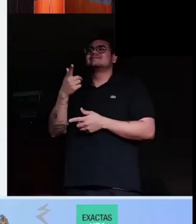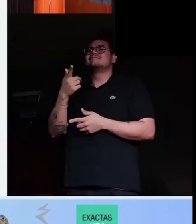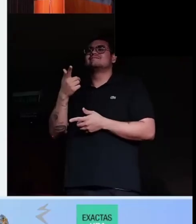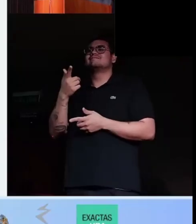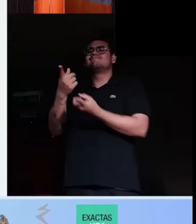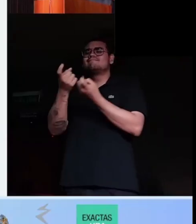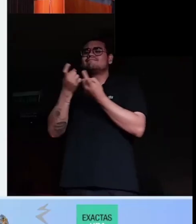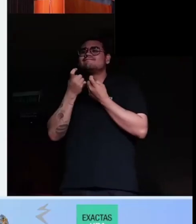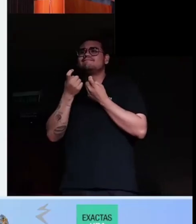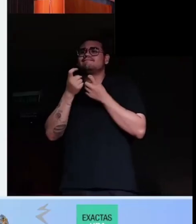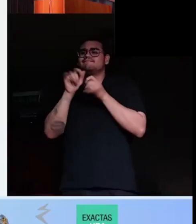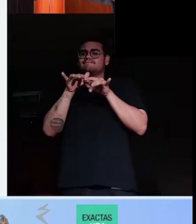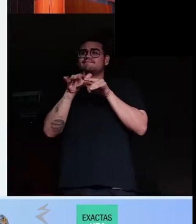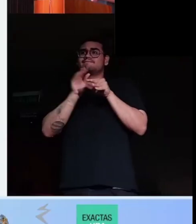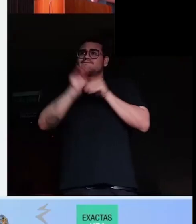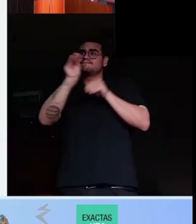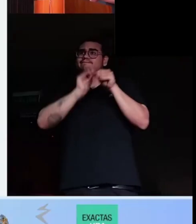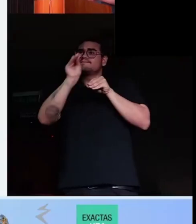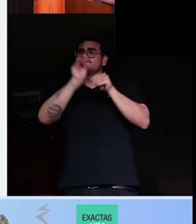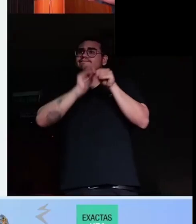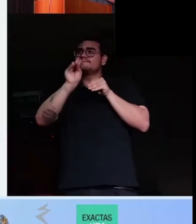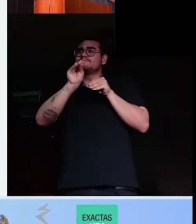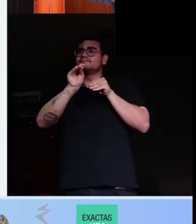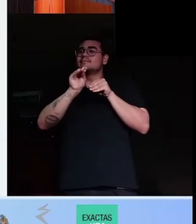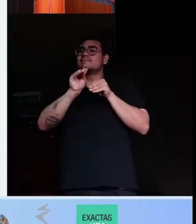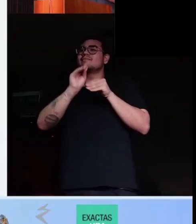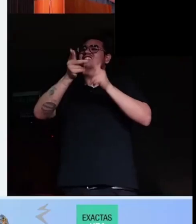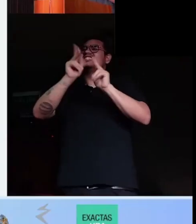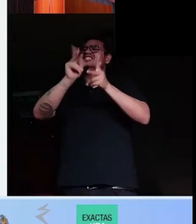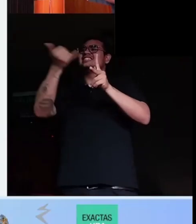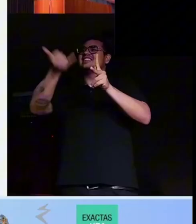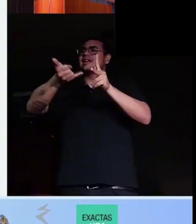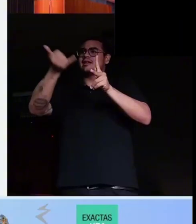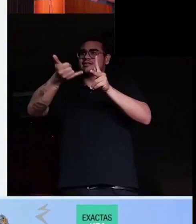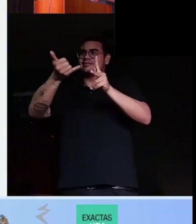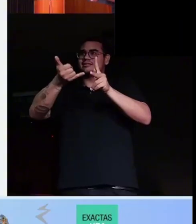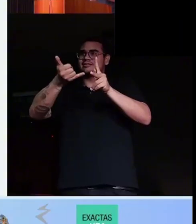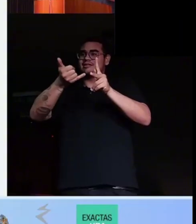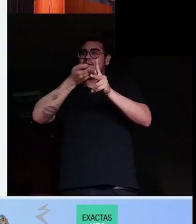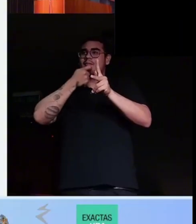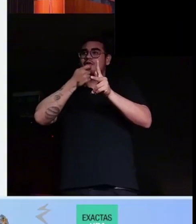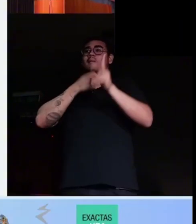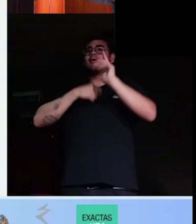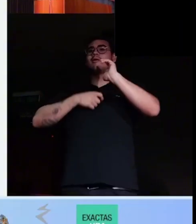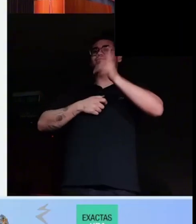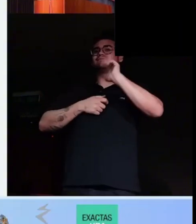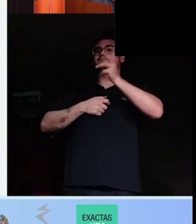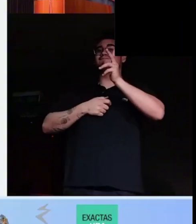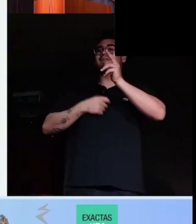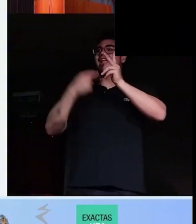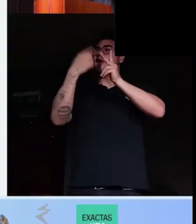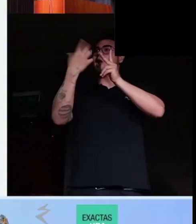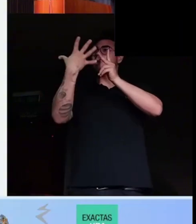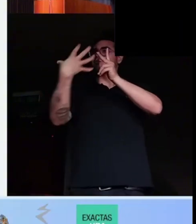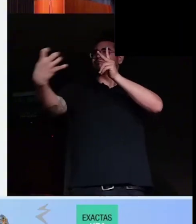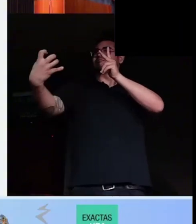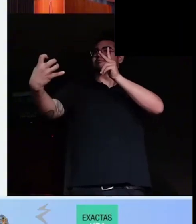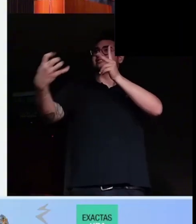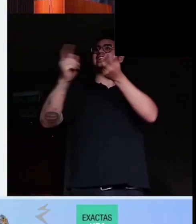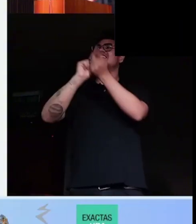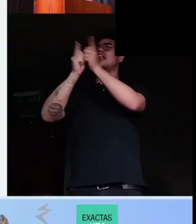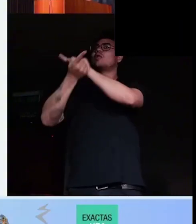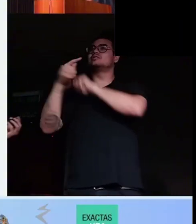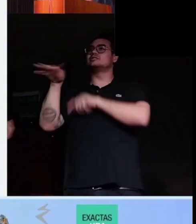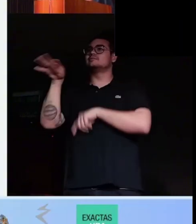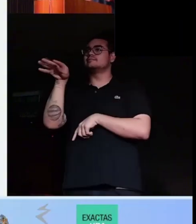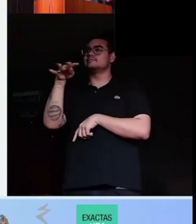digamos, el programa van a aparecer uno mientras hace. y si ya no quiere, digamos, que te traduzca, se